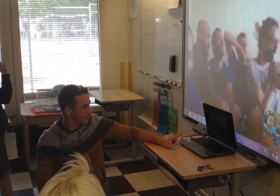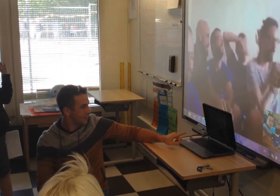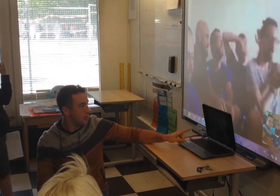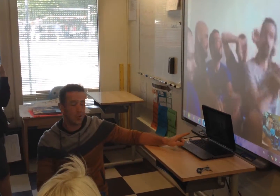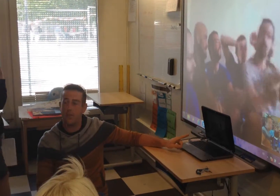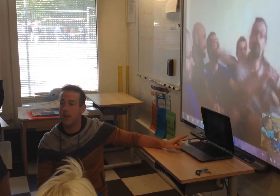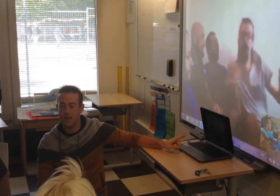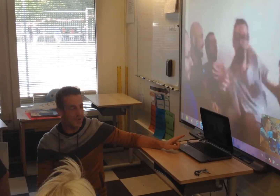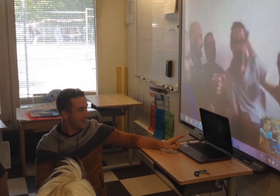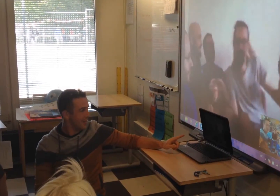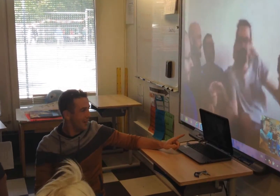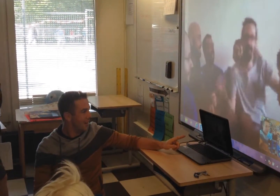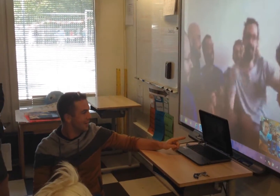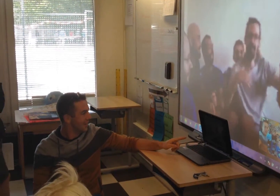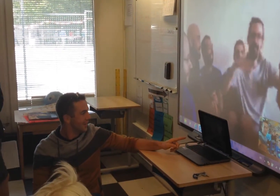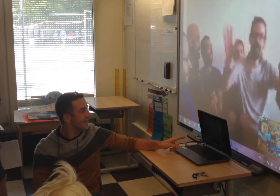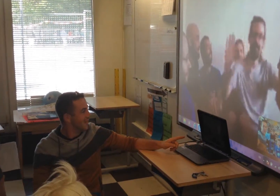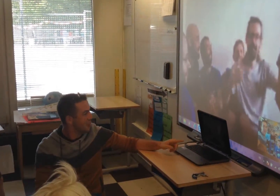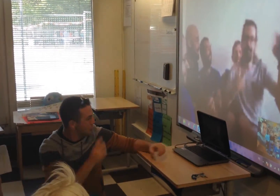Va lui se réveiller.